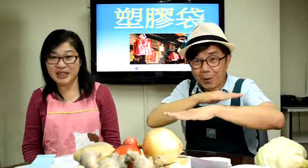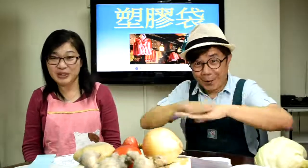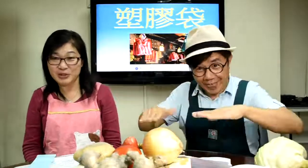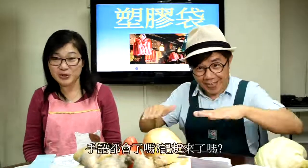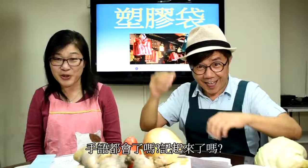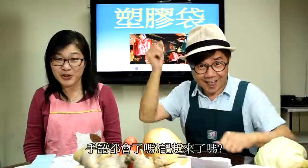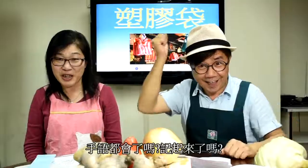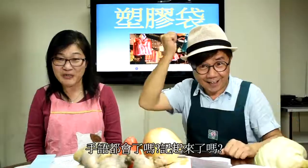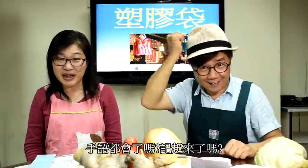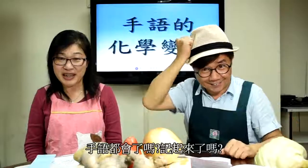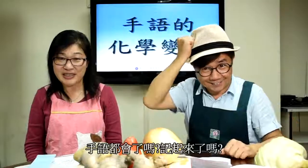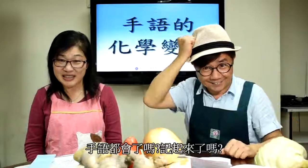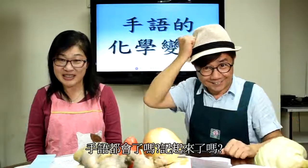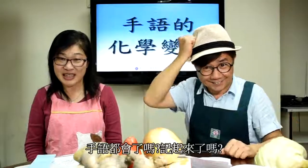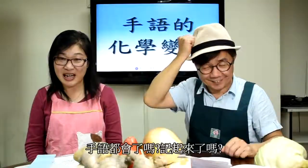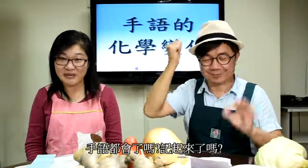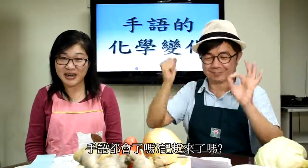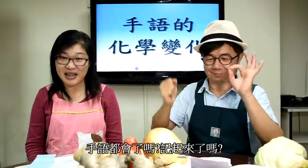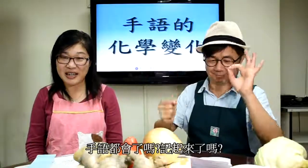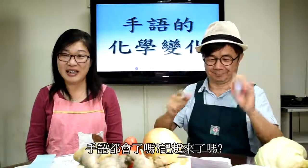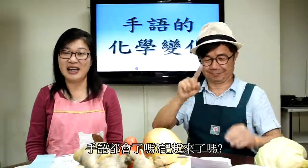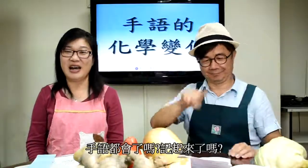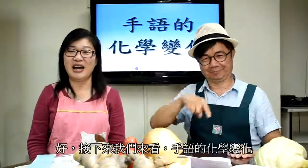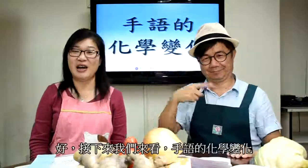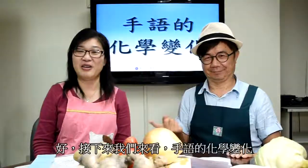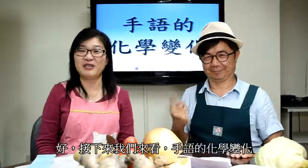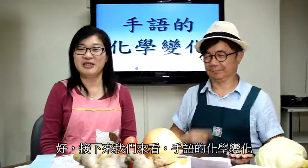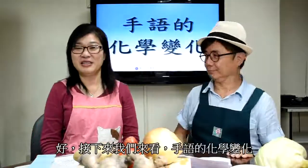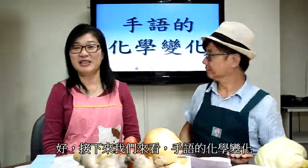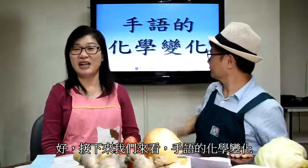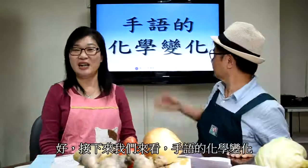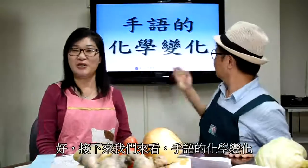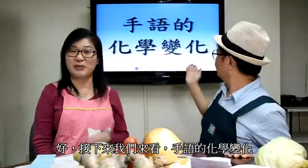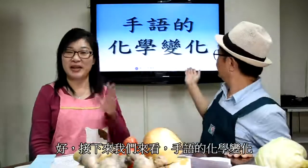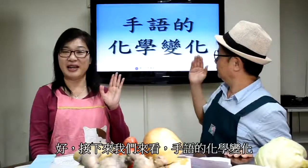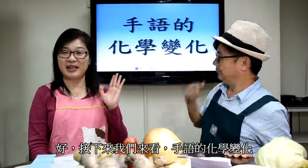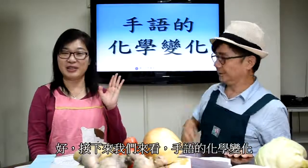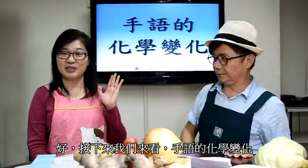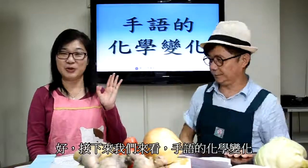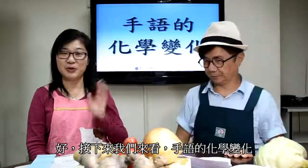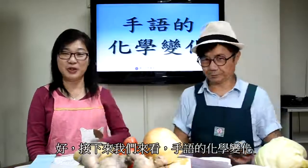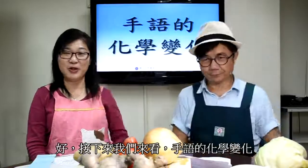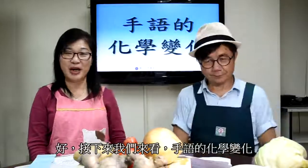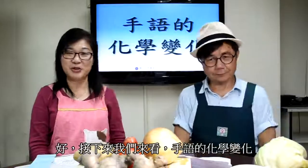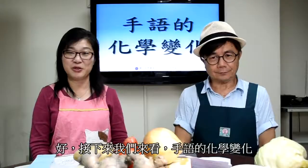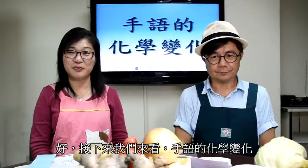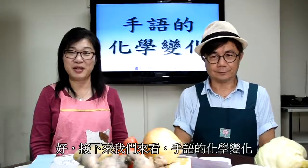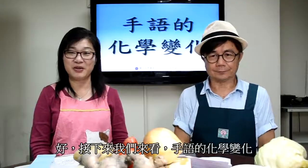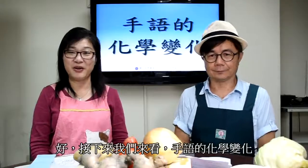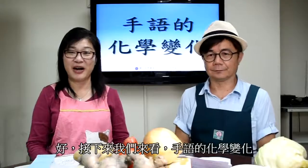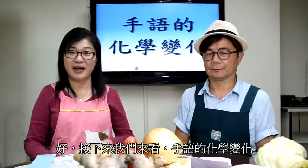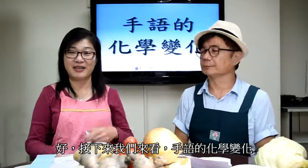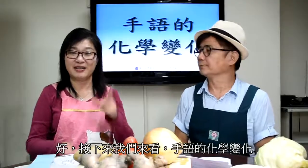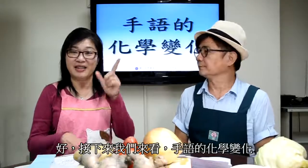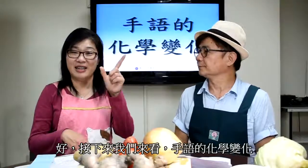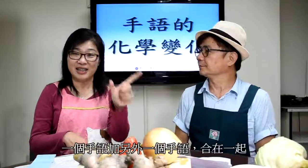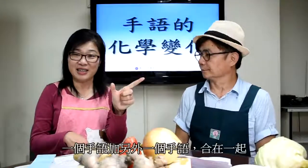手语都会了吗？记起来了吗？好，接下来我们来看手语的化学变化。一个手